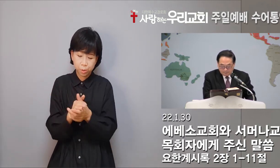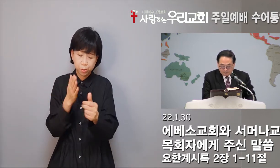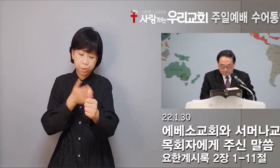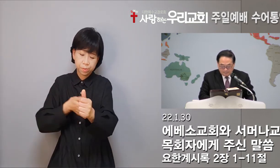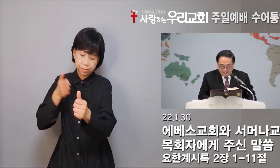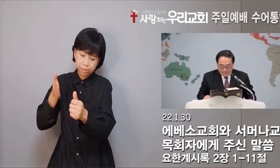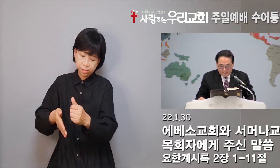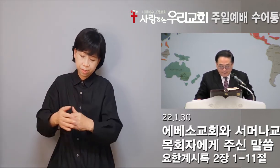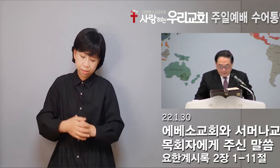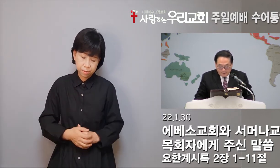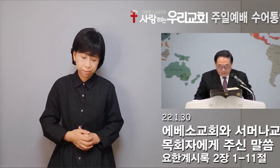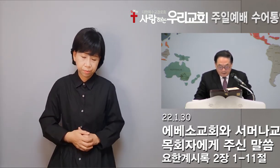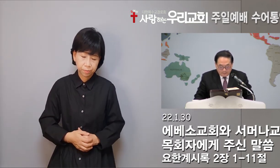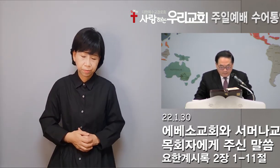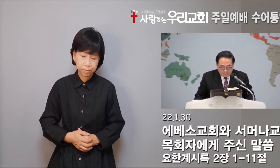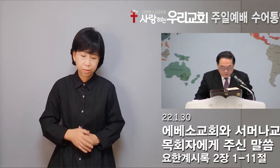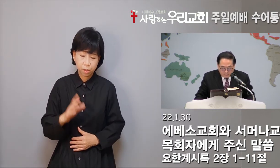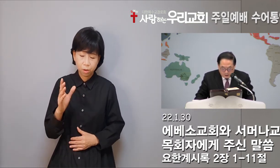기도하겠습니다.